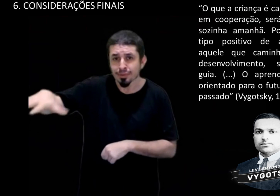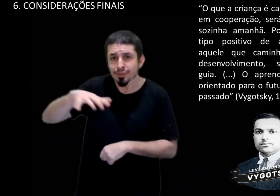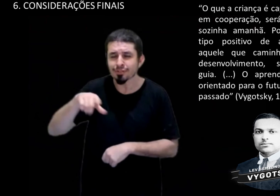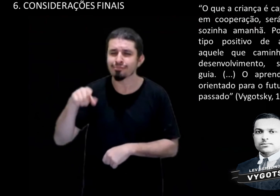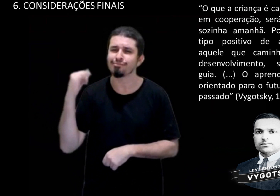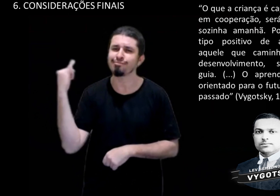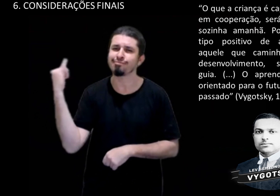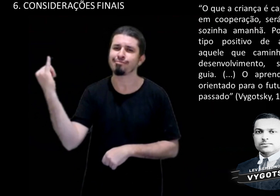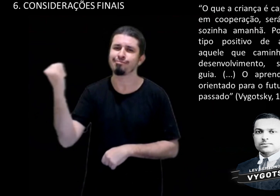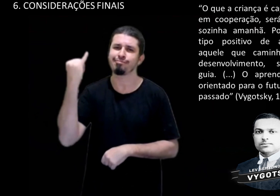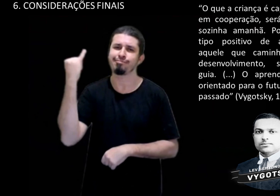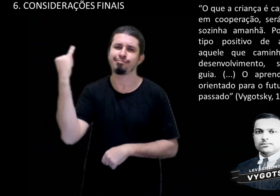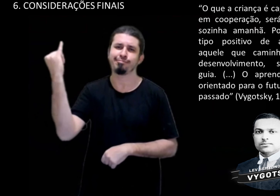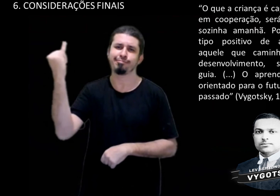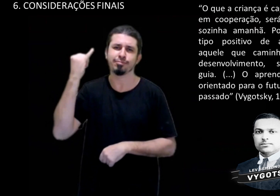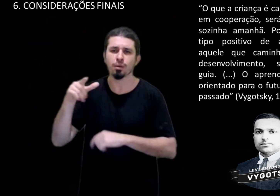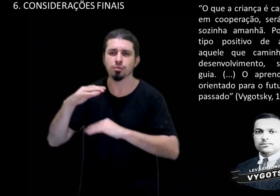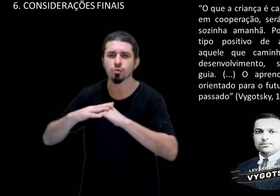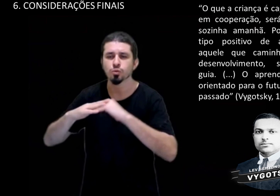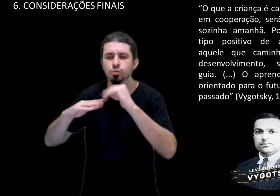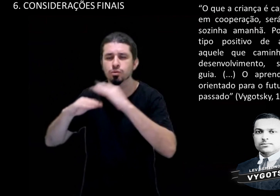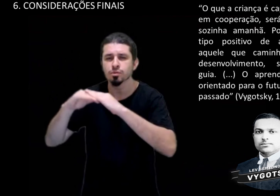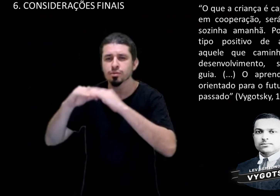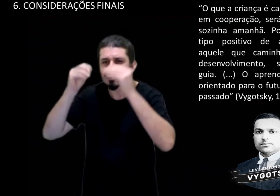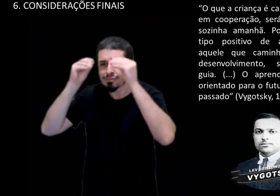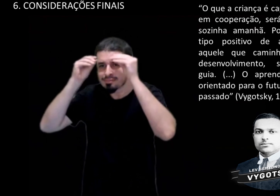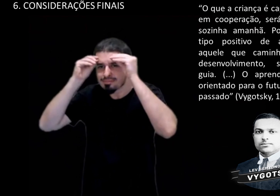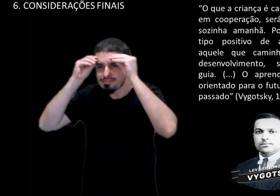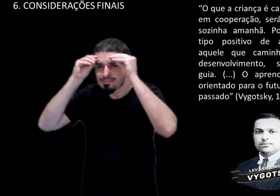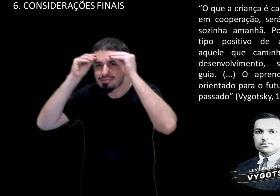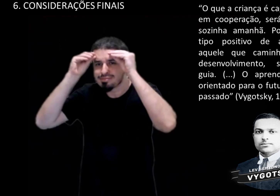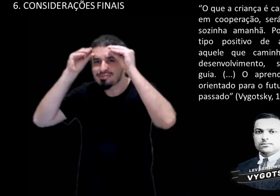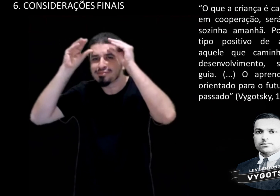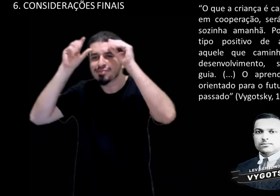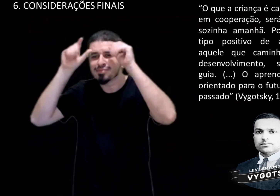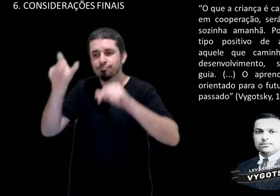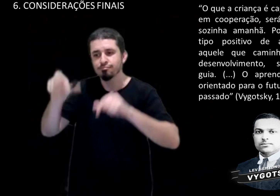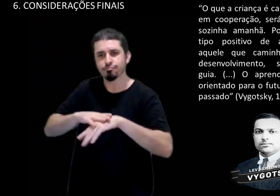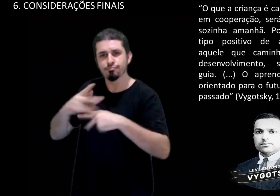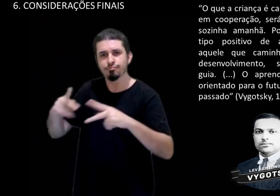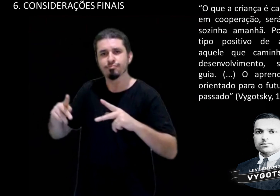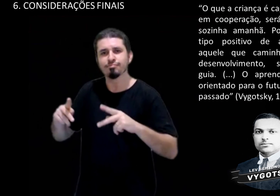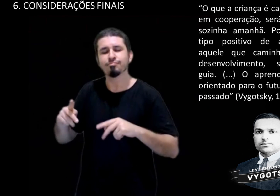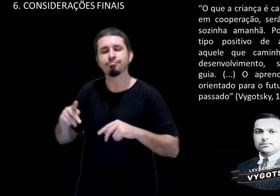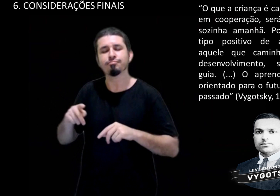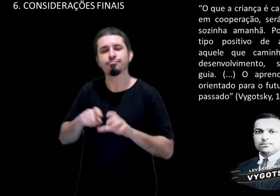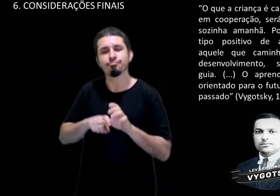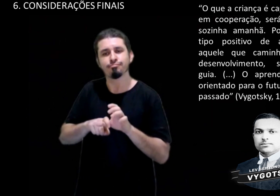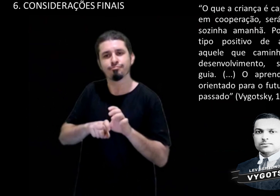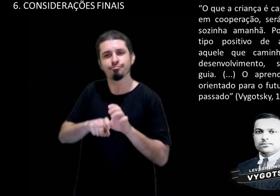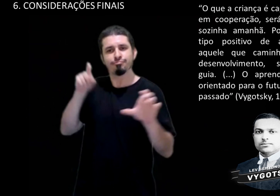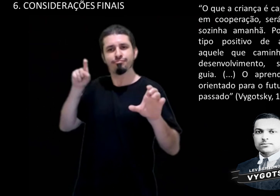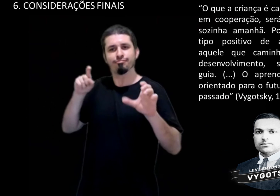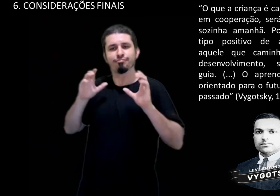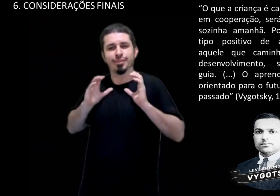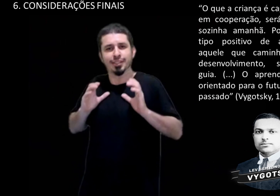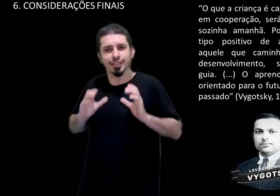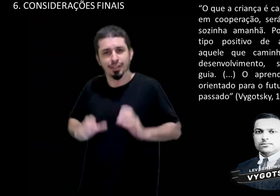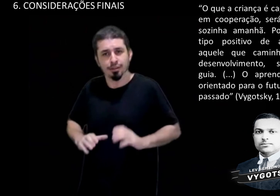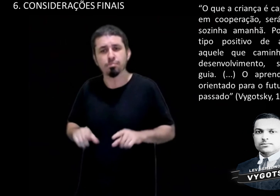Há uma escola que possa de fato ser concebida como um espaço significativo da construção de conhecimentos, autonomia de